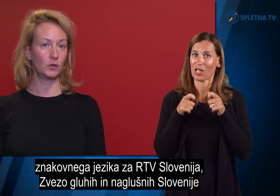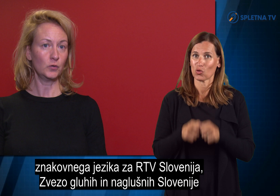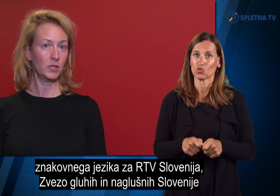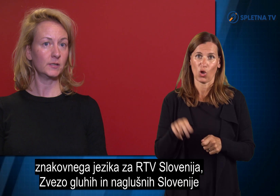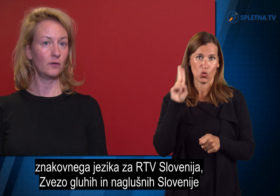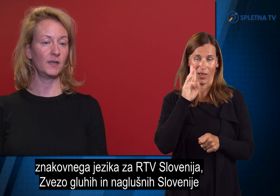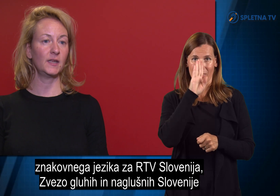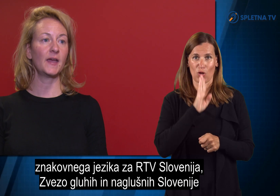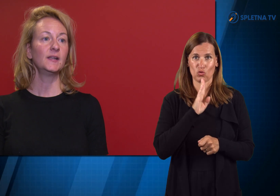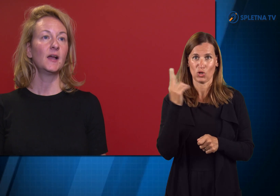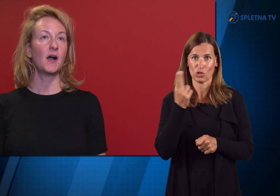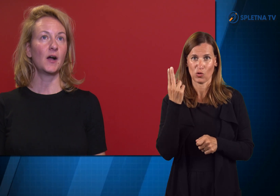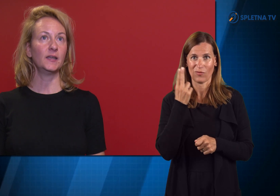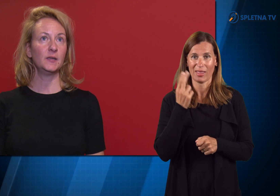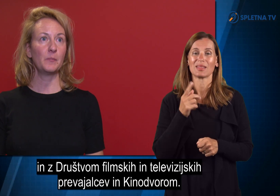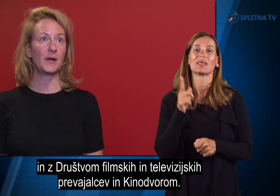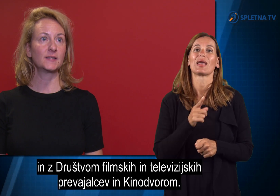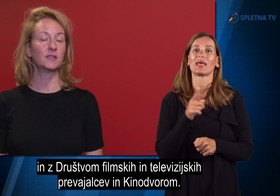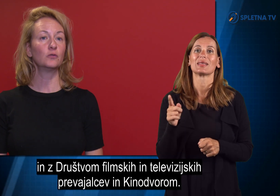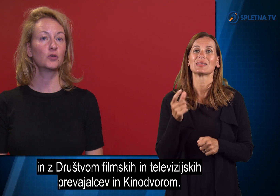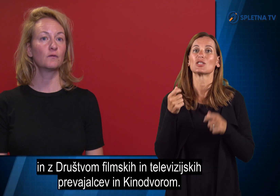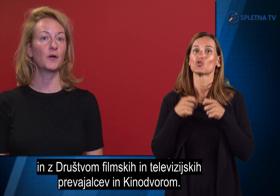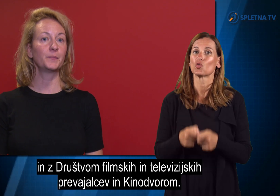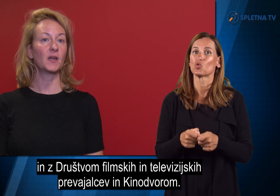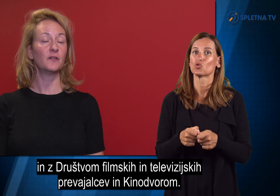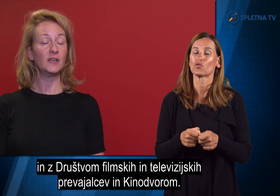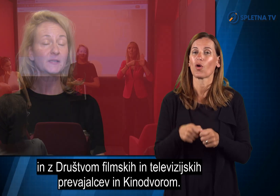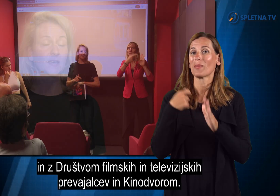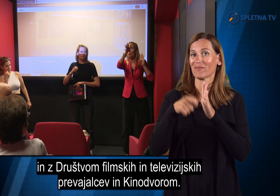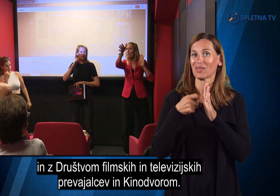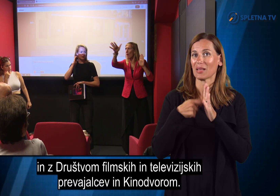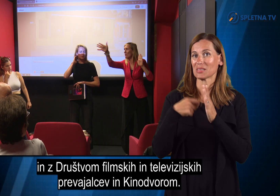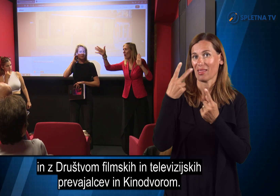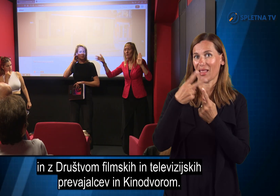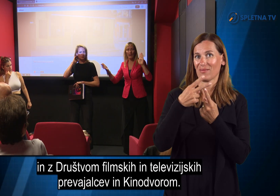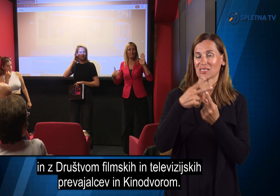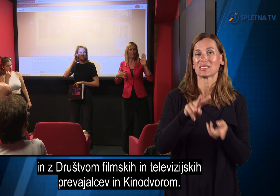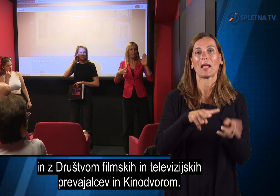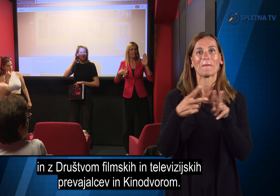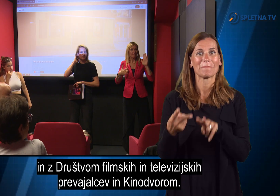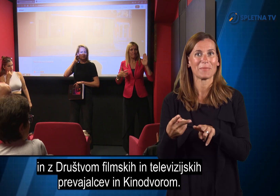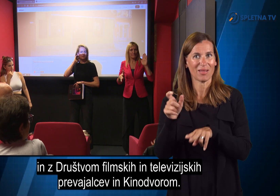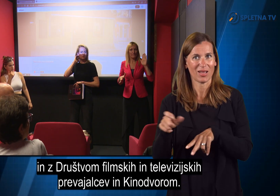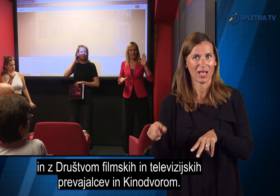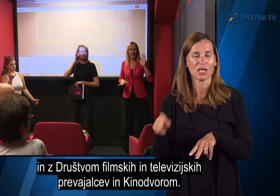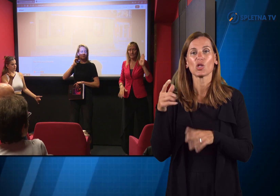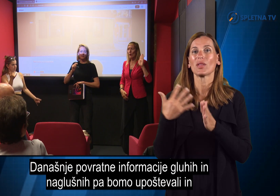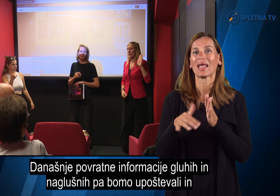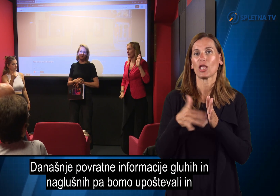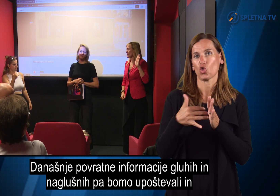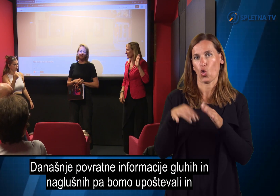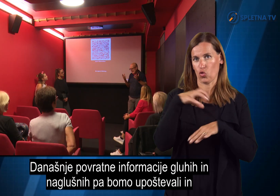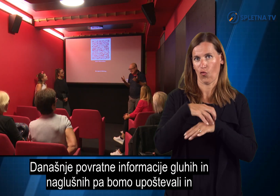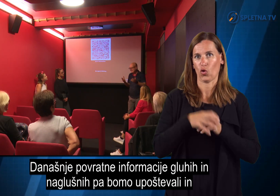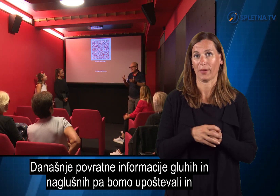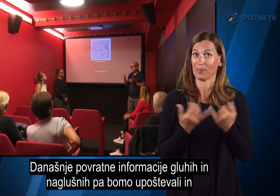in naglušnih Slovenije in pa z Društvom filmskih in televizijskih prevajalcev in pa Kinodvor.